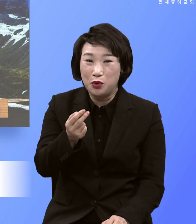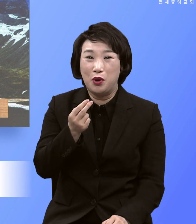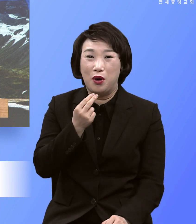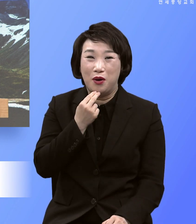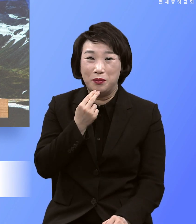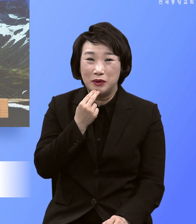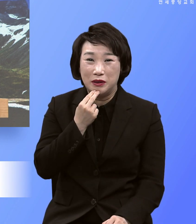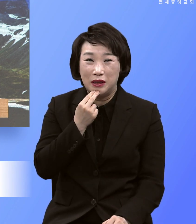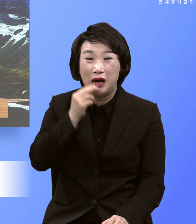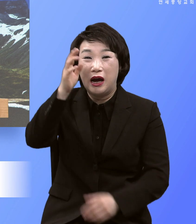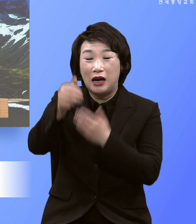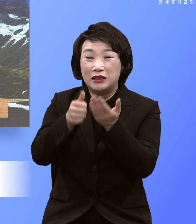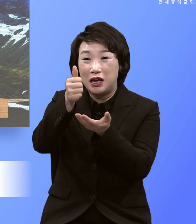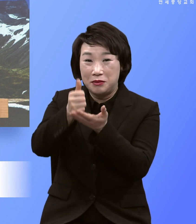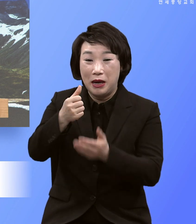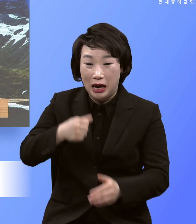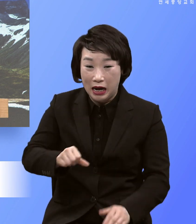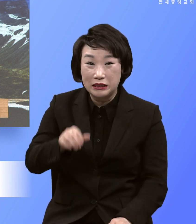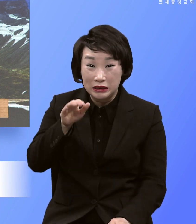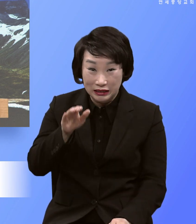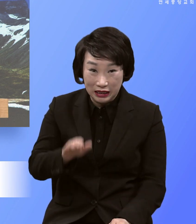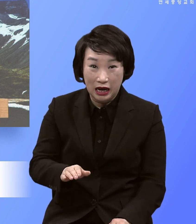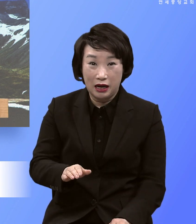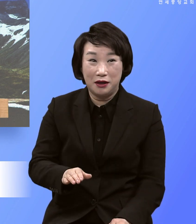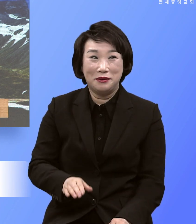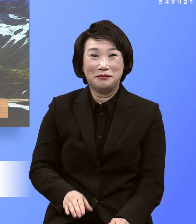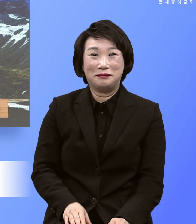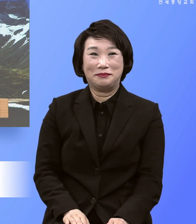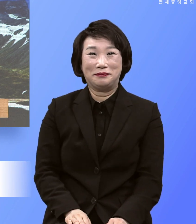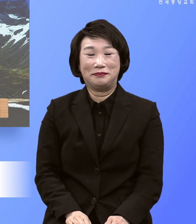없으신 하나님의 아들이셨으니